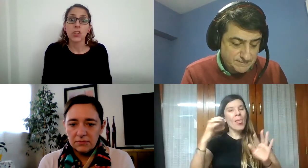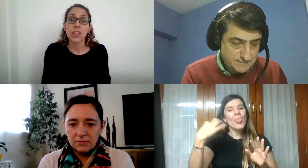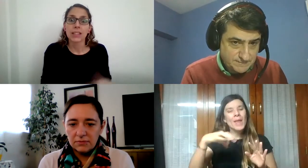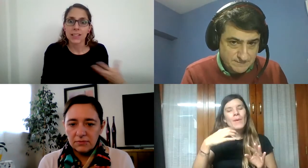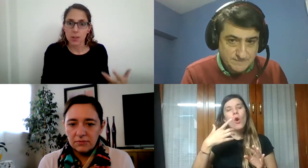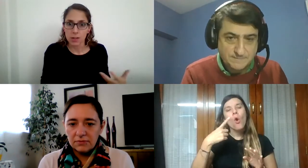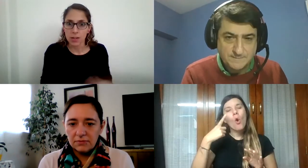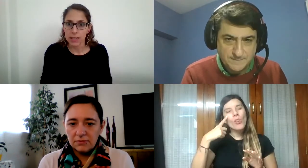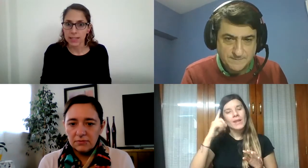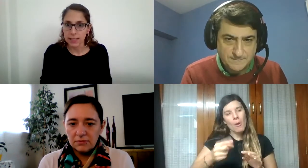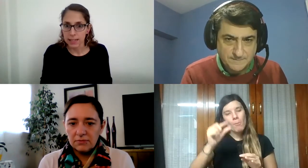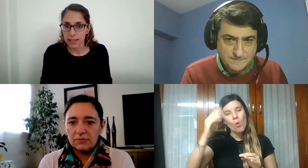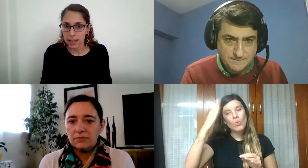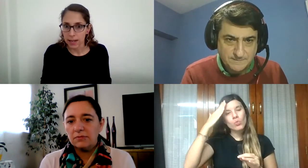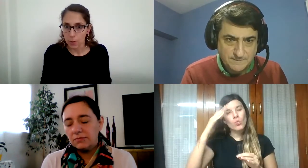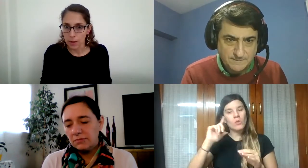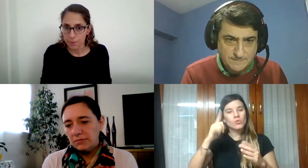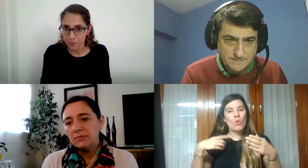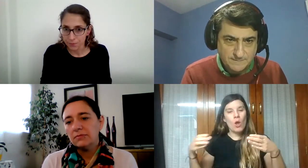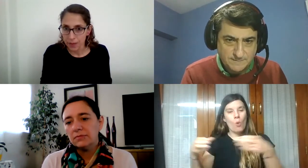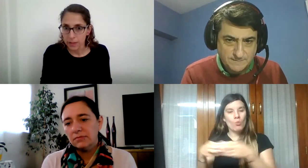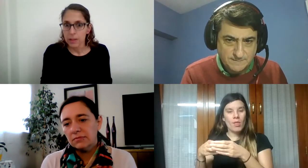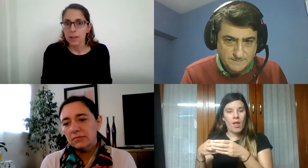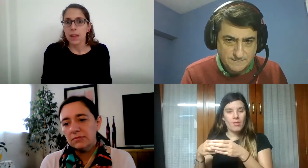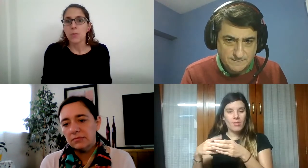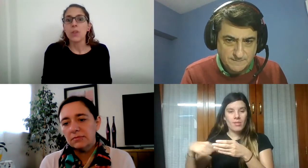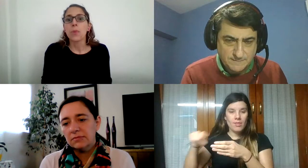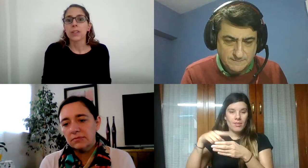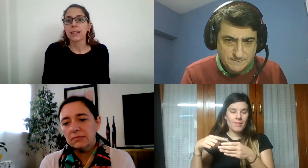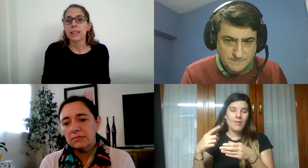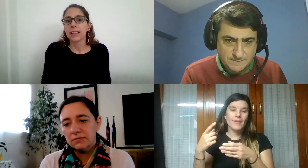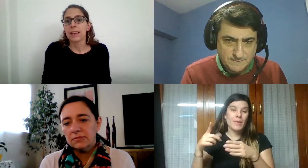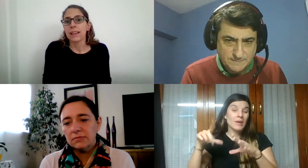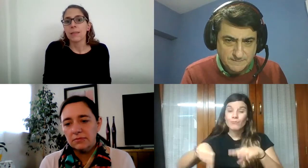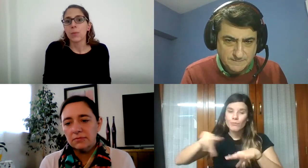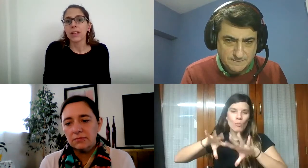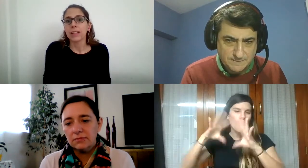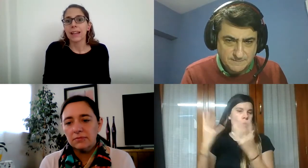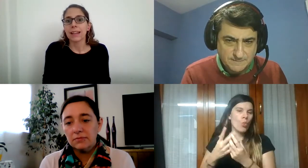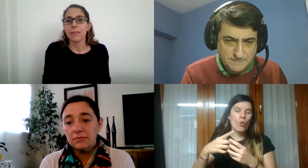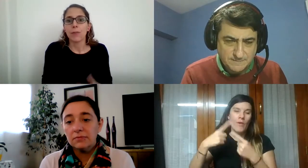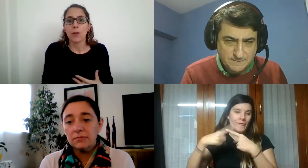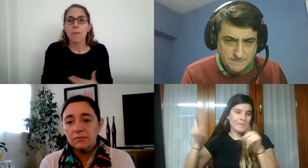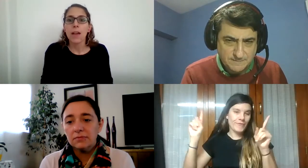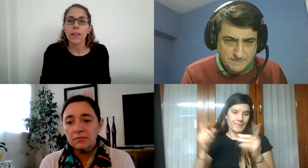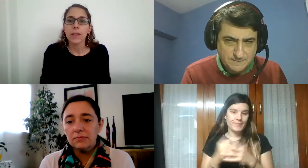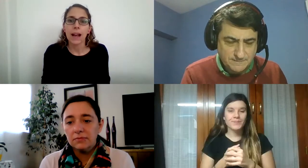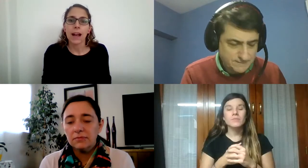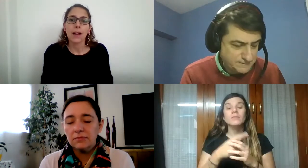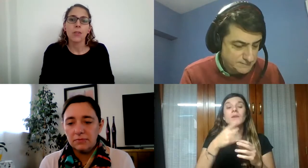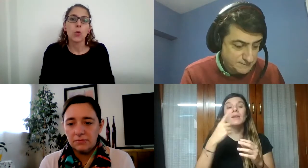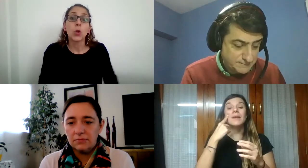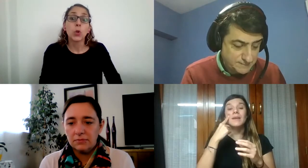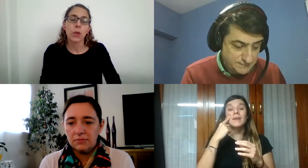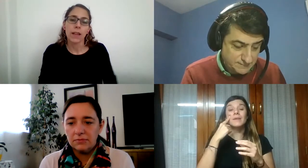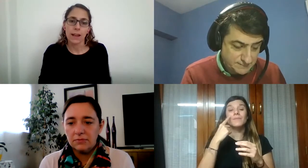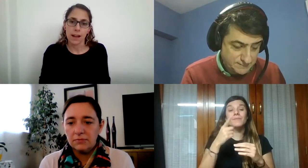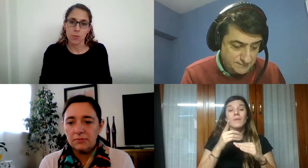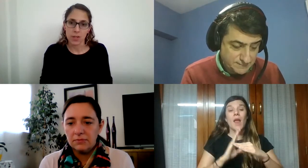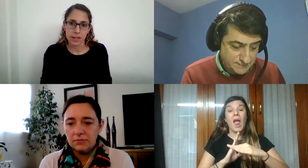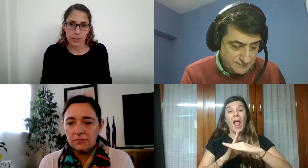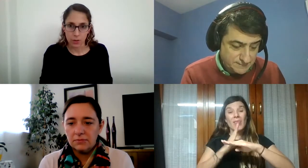también docentes sordos que les enseñen la lengua. Es muy importante poder estar informado de la